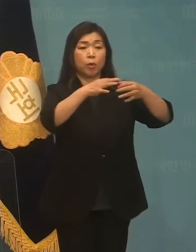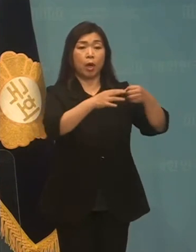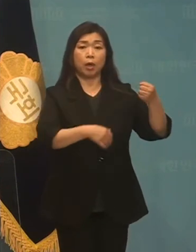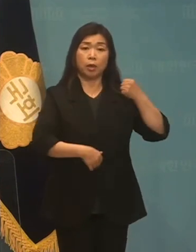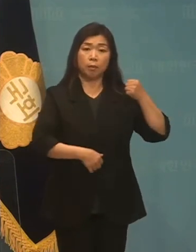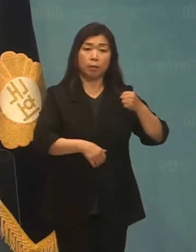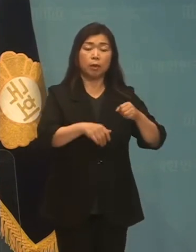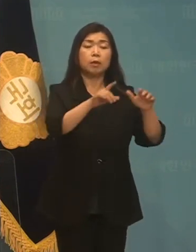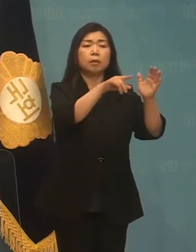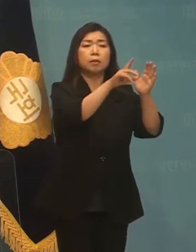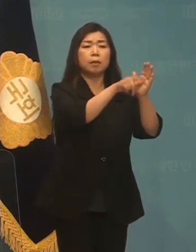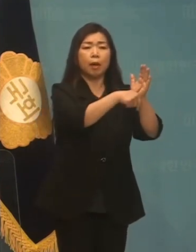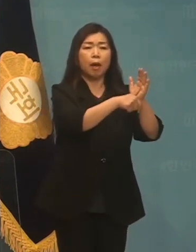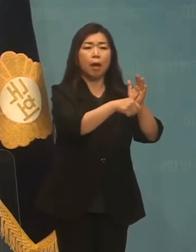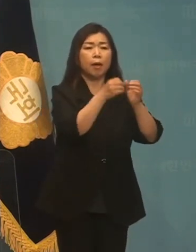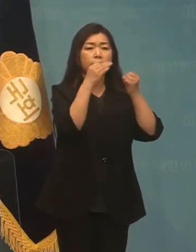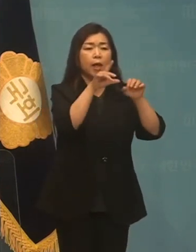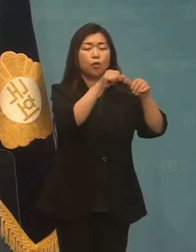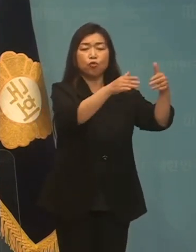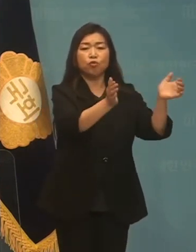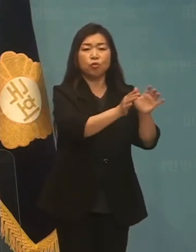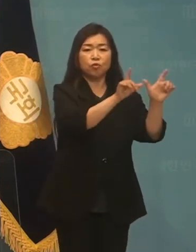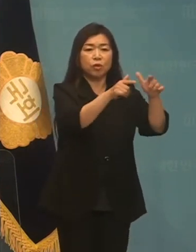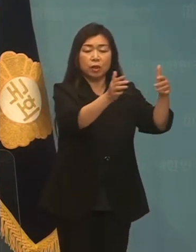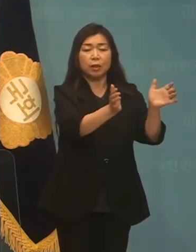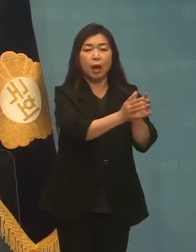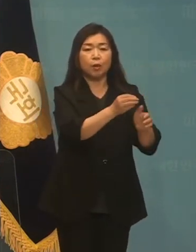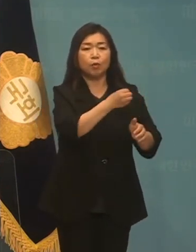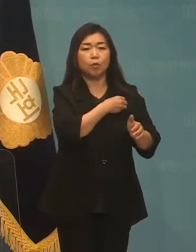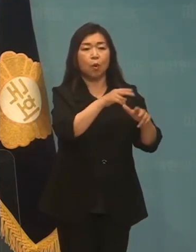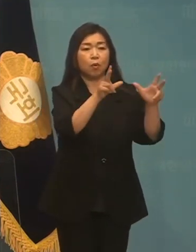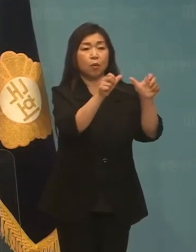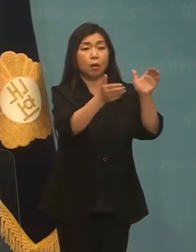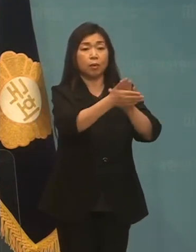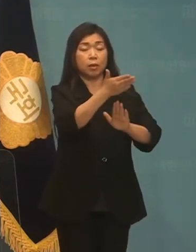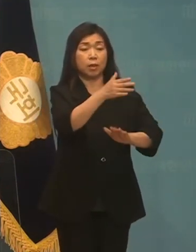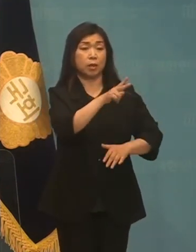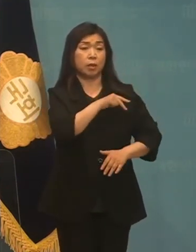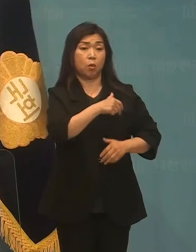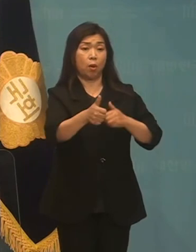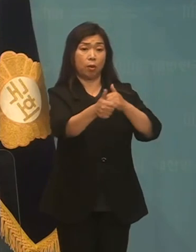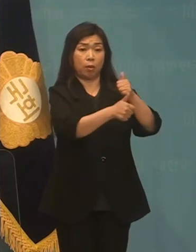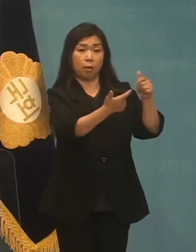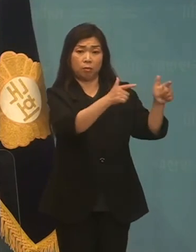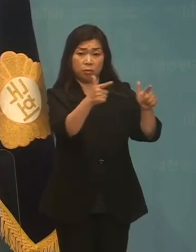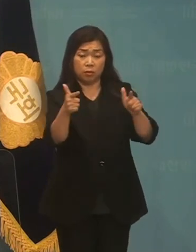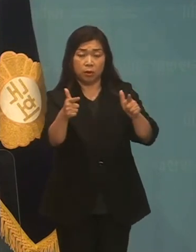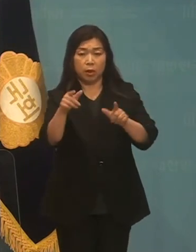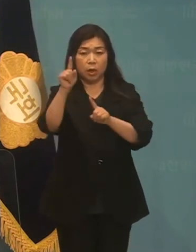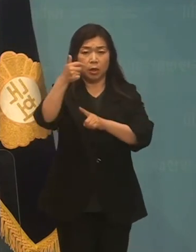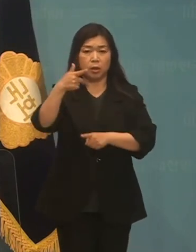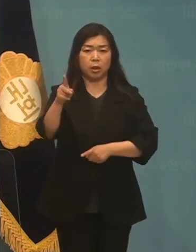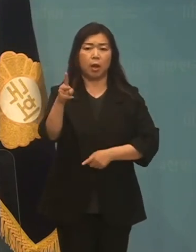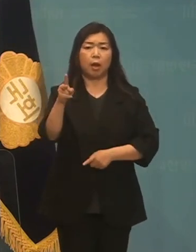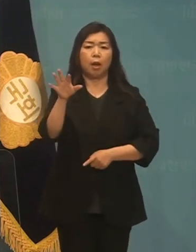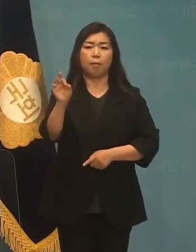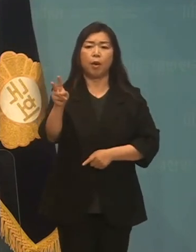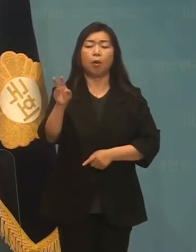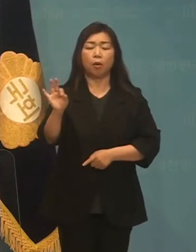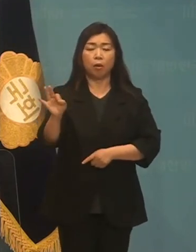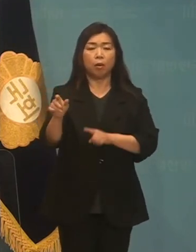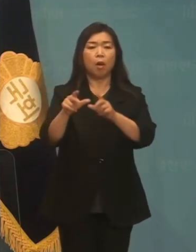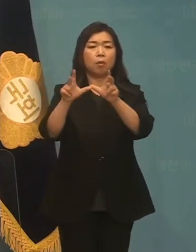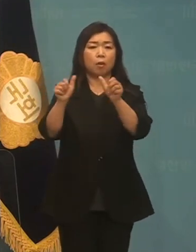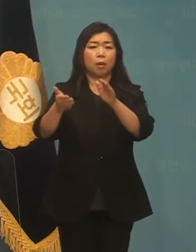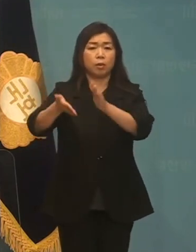국민의힘 당시 새누리당 소속 성남시 의원들이 이재명 당시